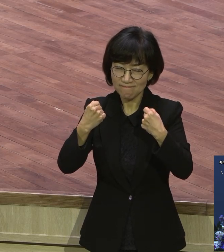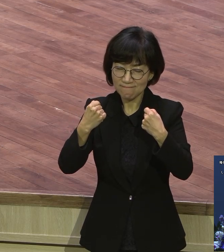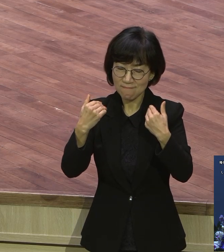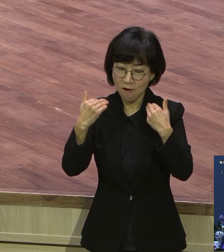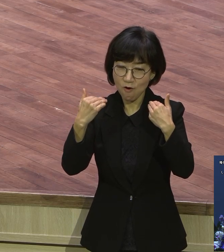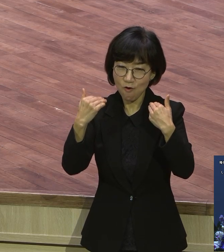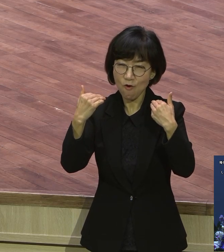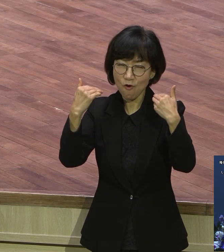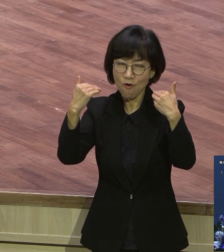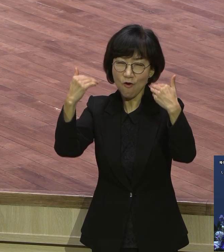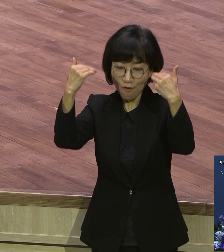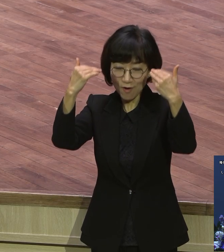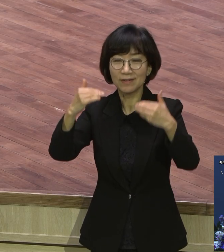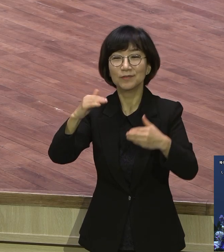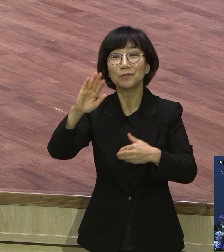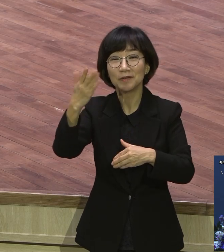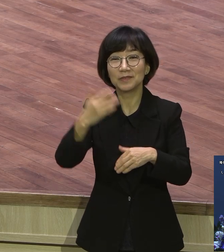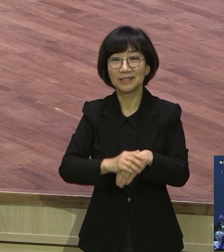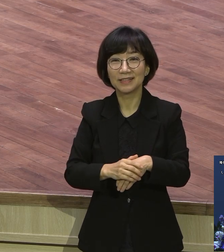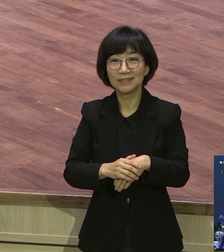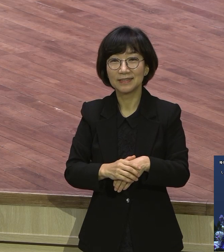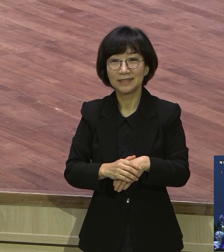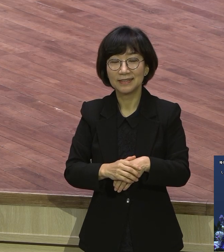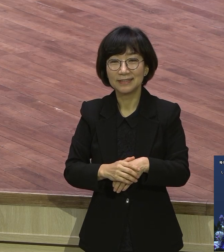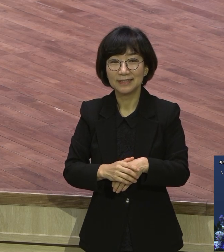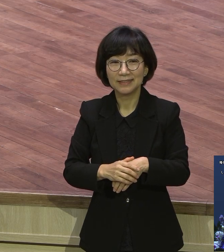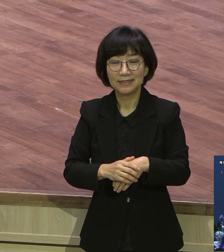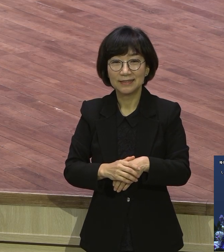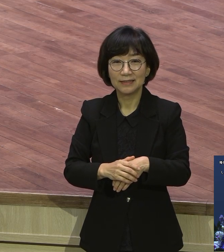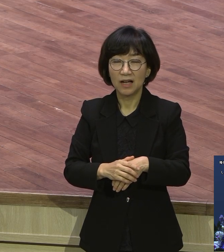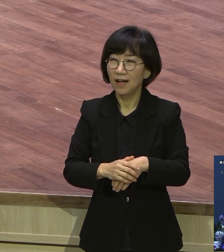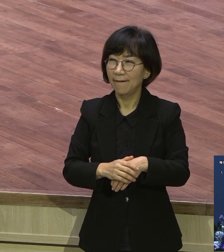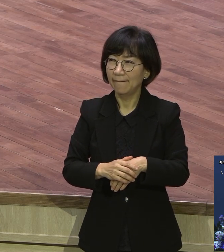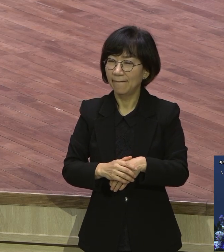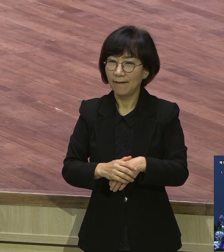노력해서가 아니에요 노력은 힘들어 이건 종교예요